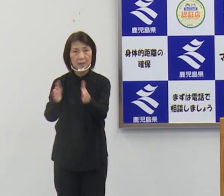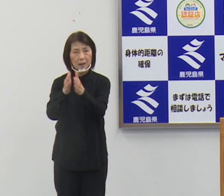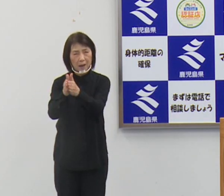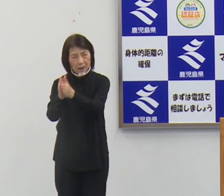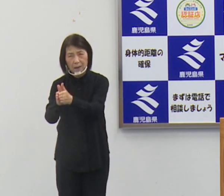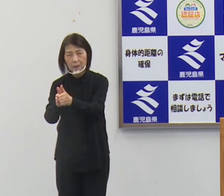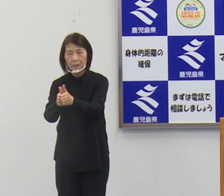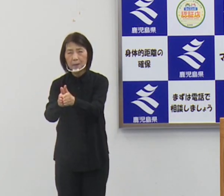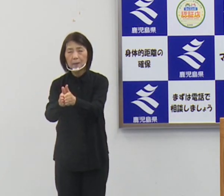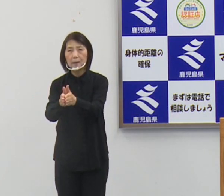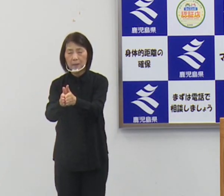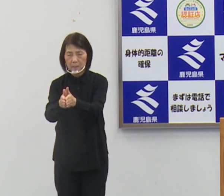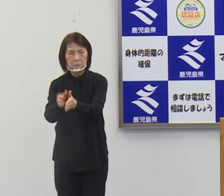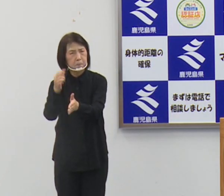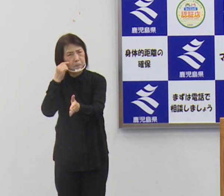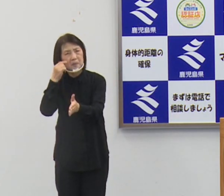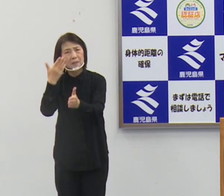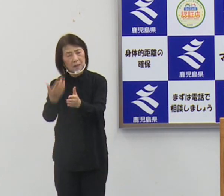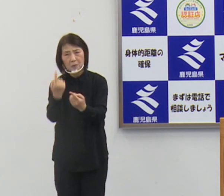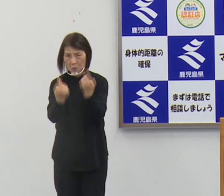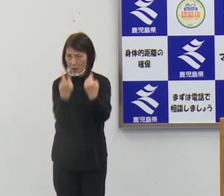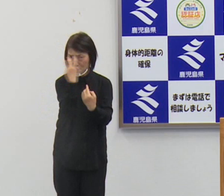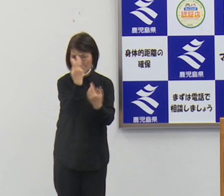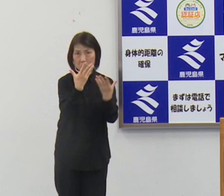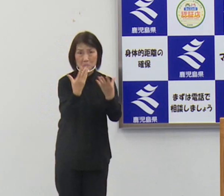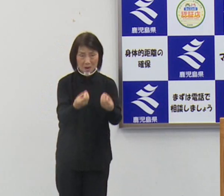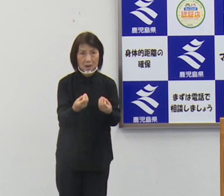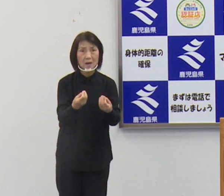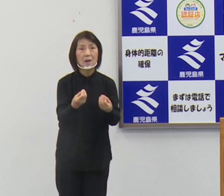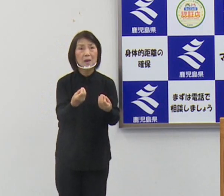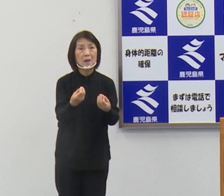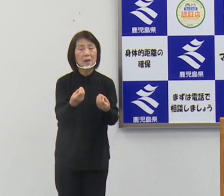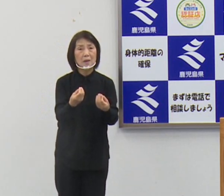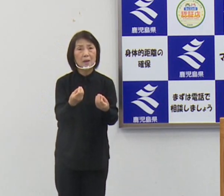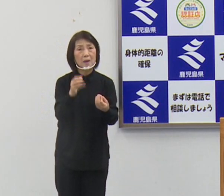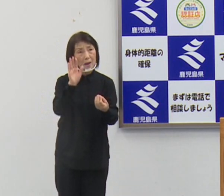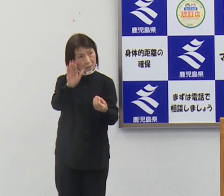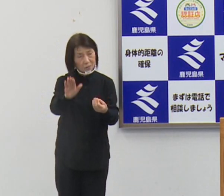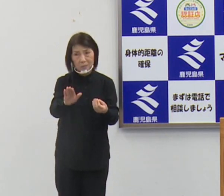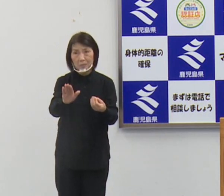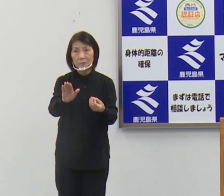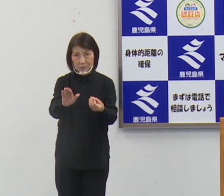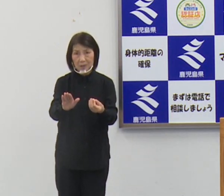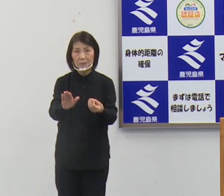確認をした上で、10月の初めとかそういう時になるんじゃないかというふうに思っています。